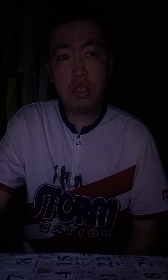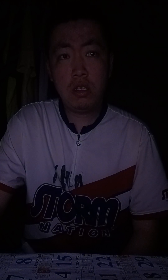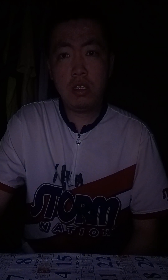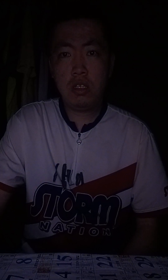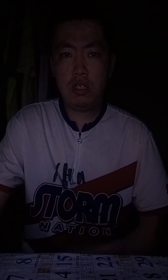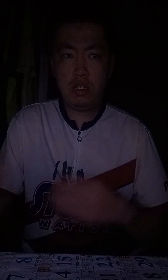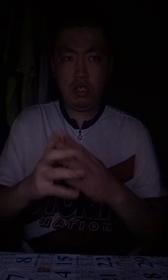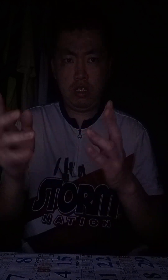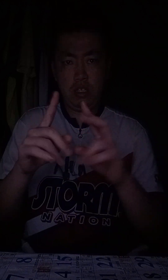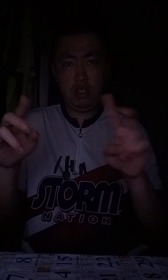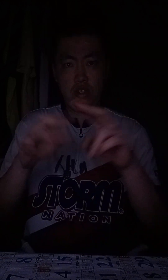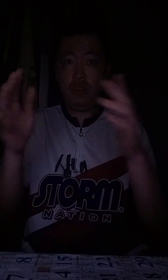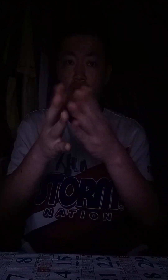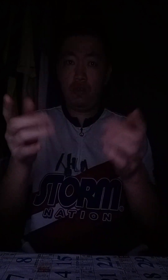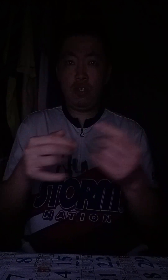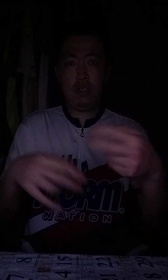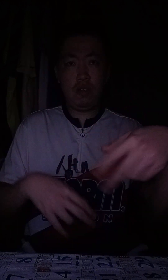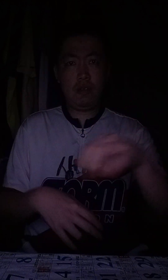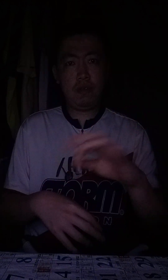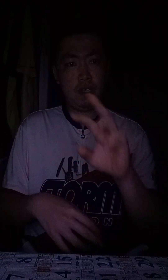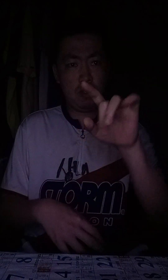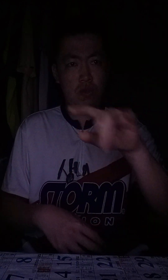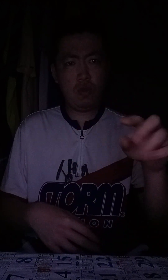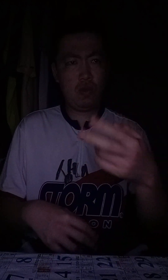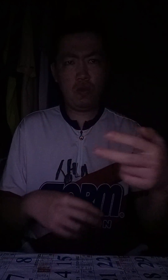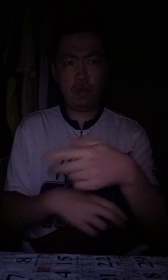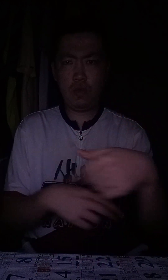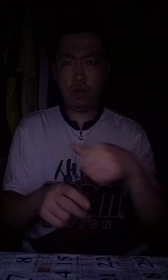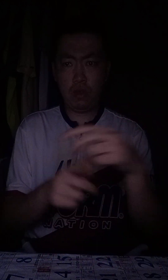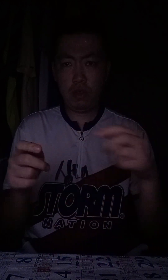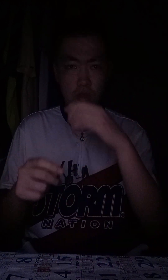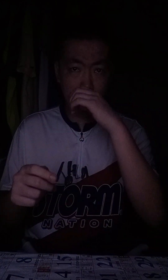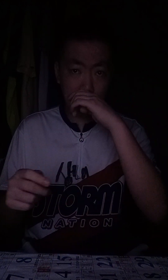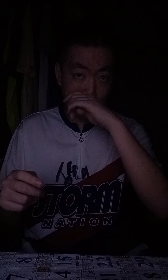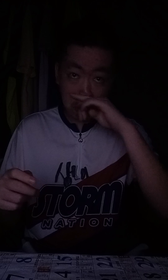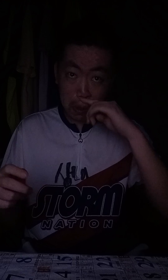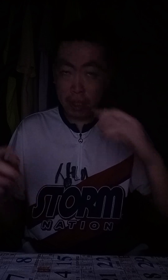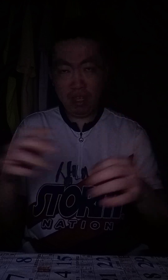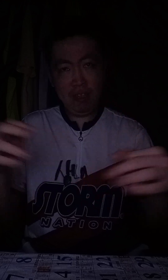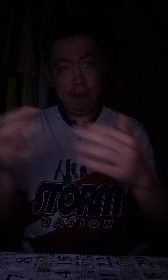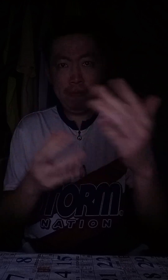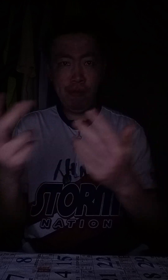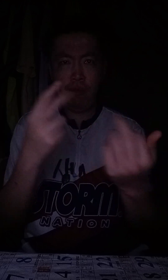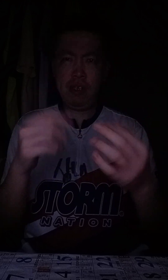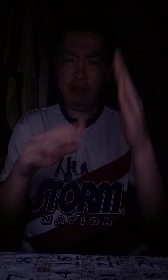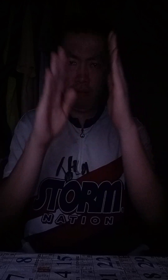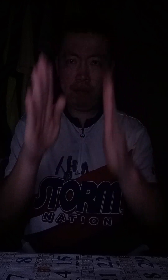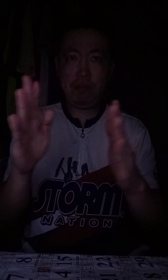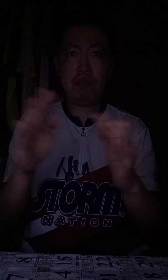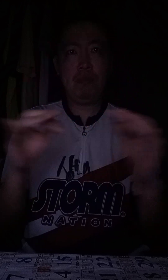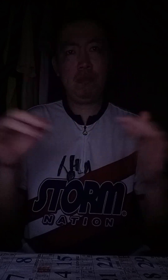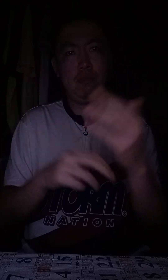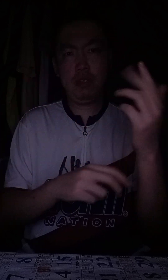지난해 11월 충주에서는 이른바 불량수소 충전으로 달리던 시내버스가 멈추는 피해가